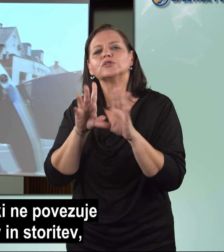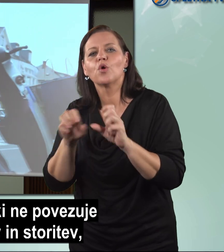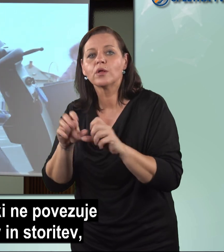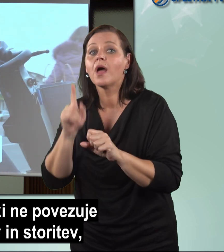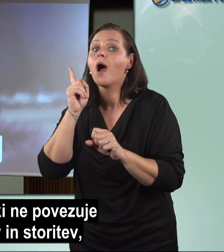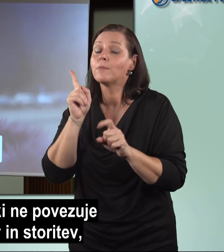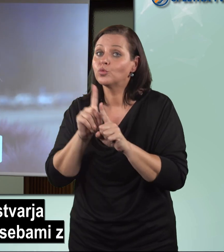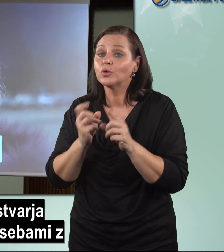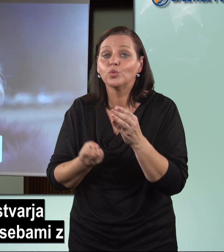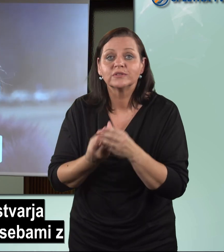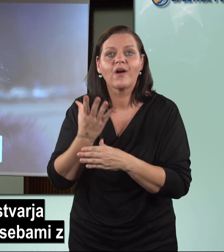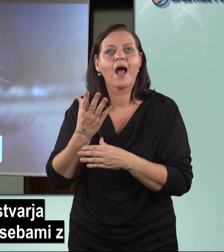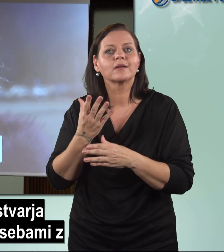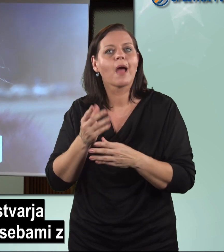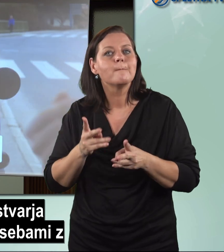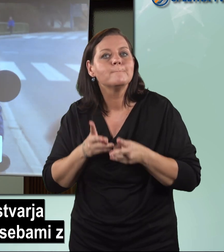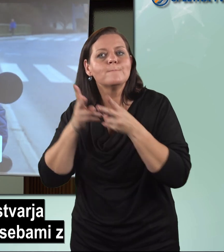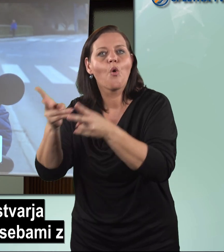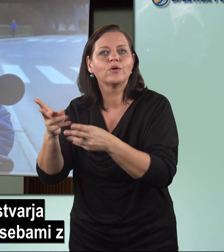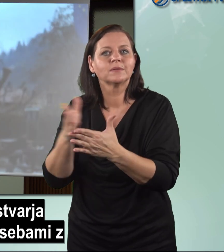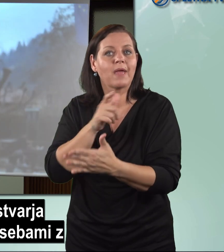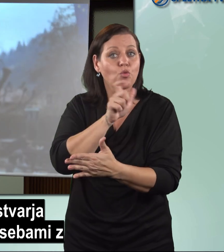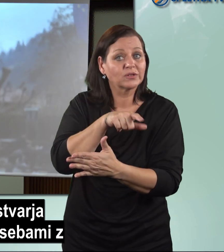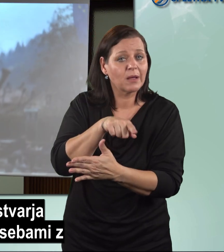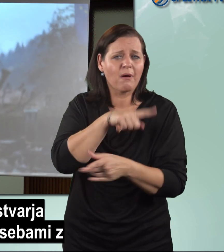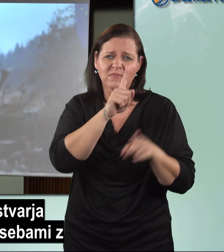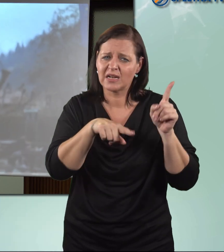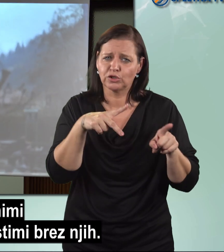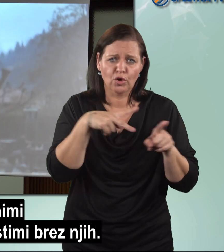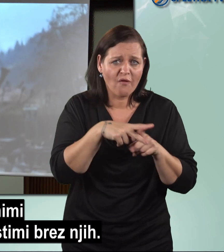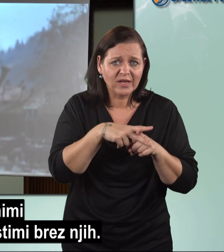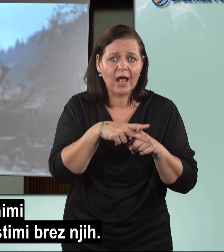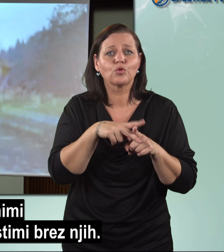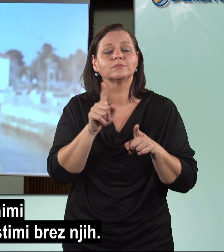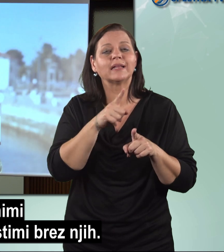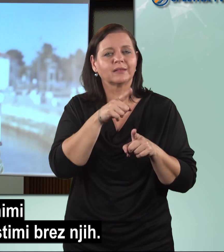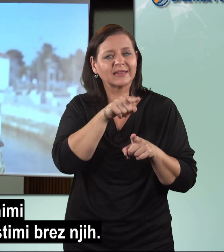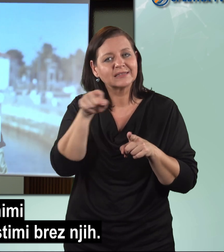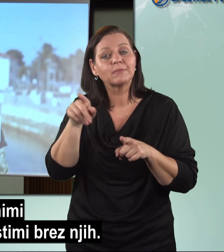ustvarja most med osebami z različnimi oviranostmi in tistimi brez njih.